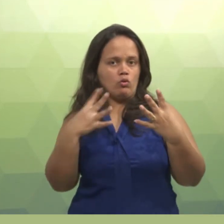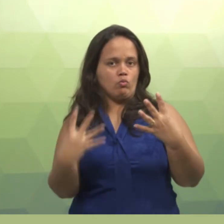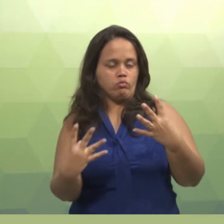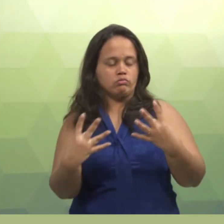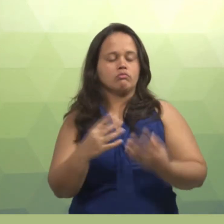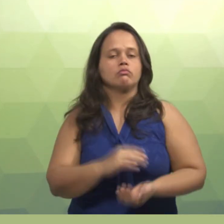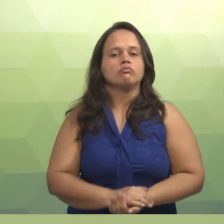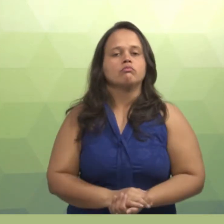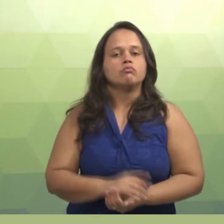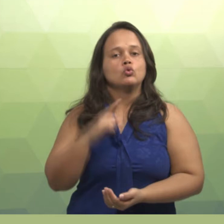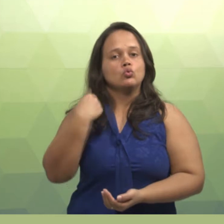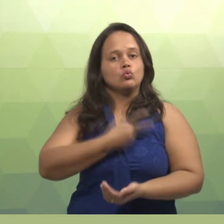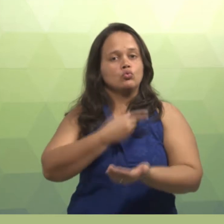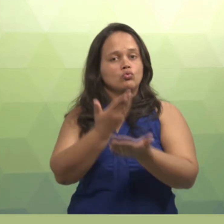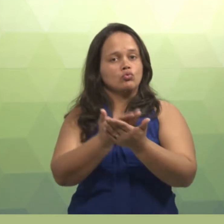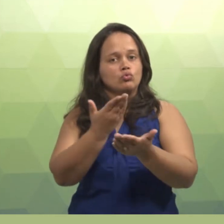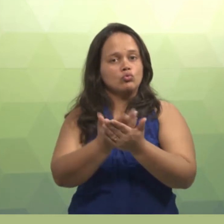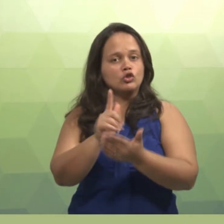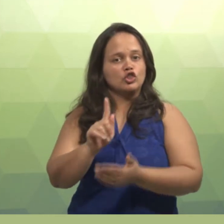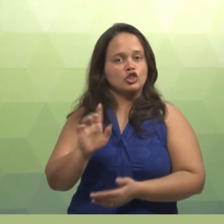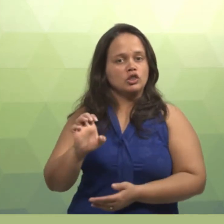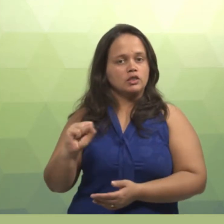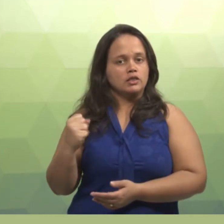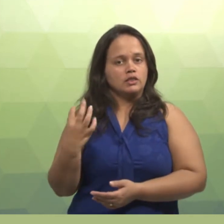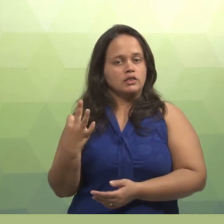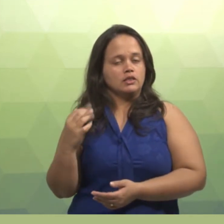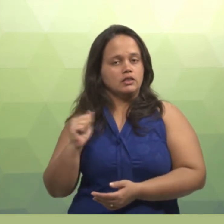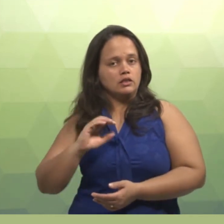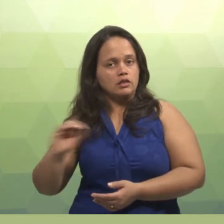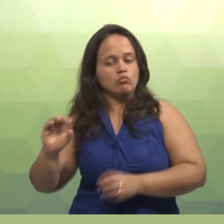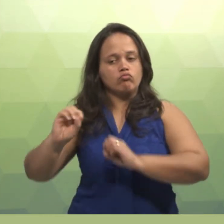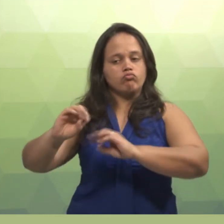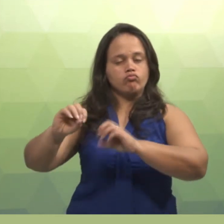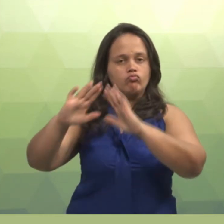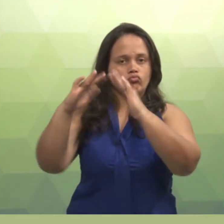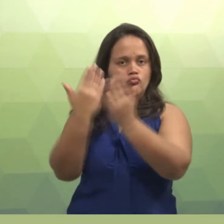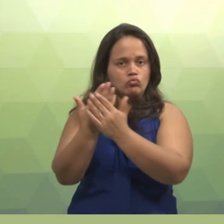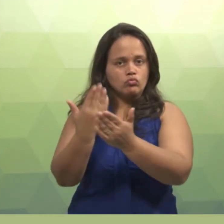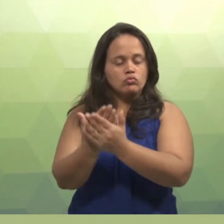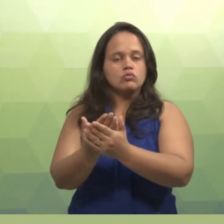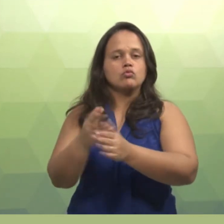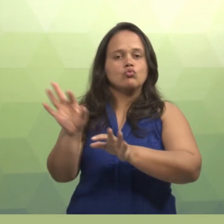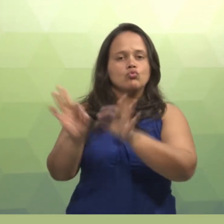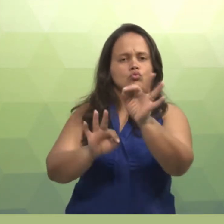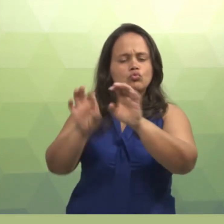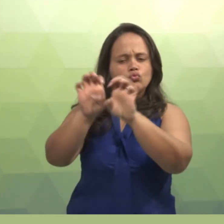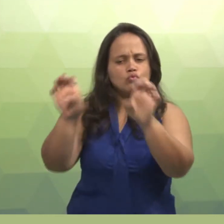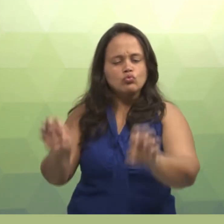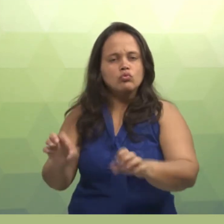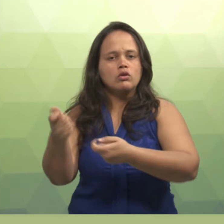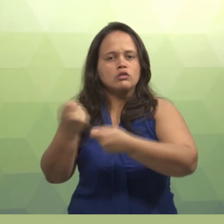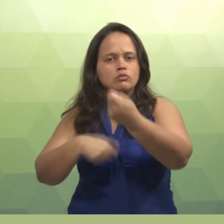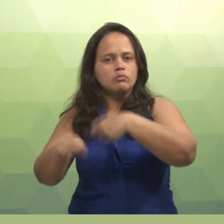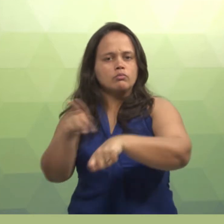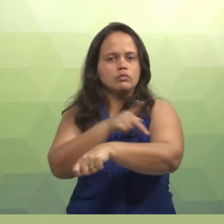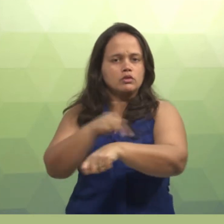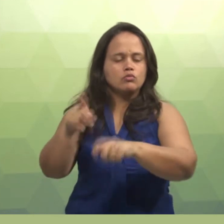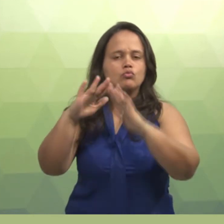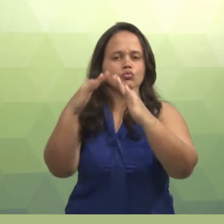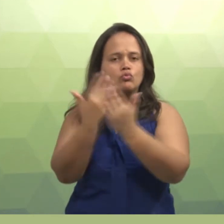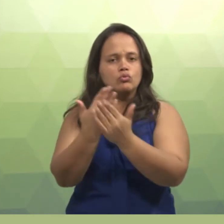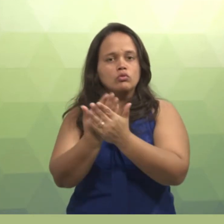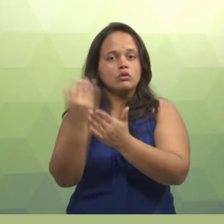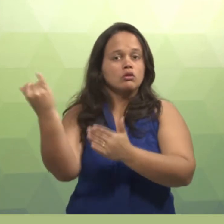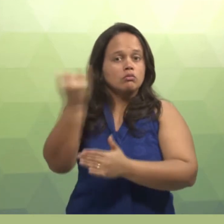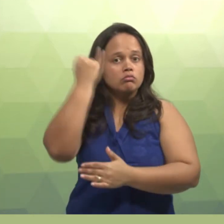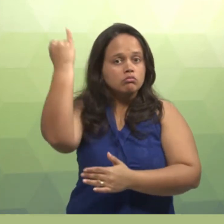quarta e última unidade da disciplina. Vimos sobre a gestão das instituições de ensino, a estrutura administrativa e pedagógica da